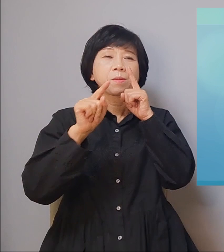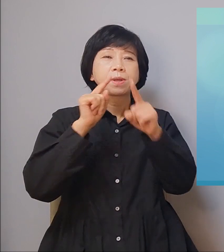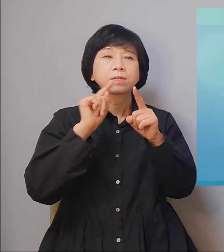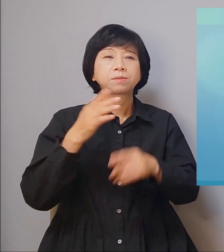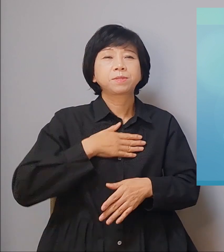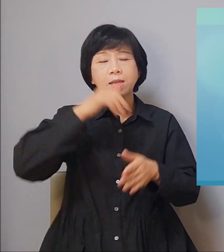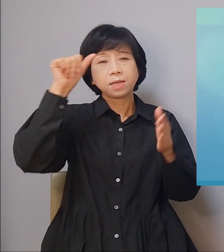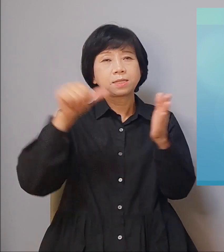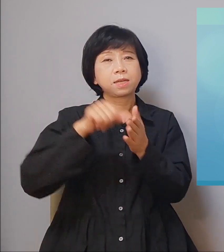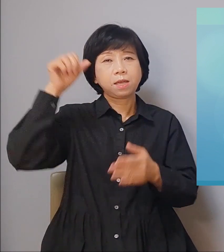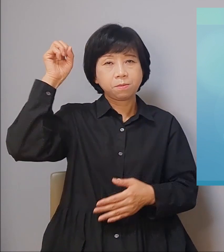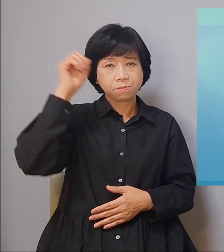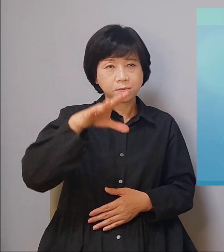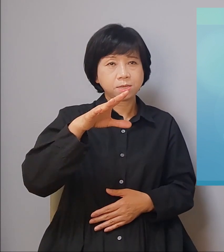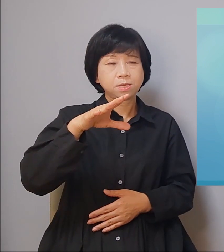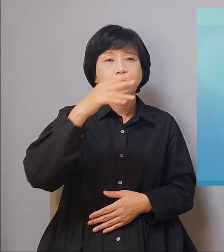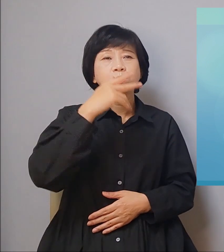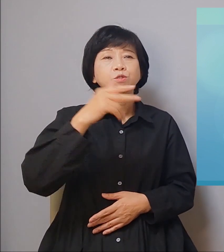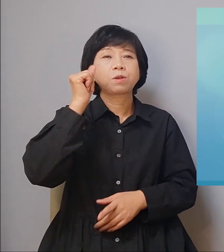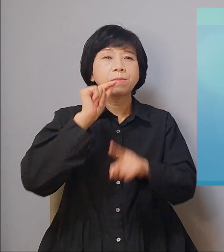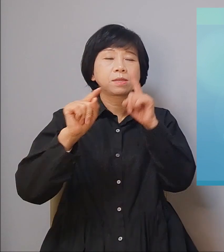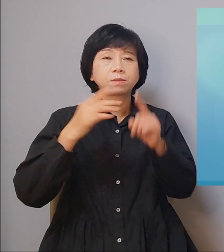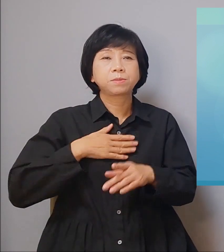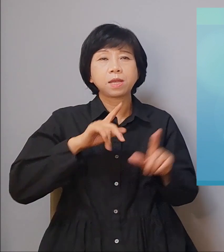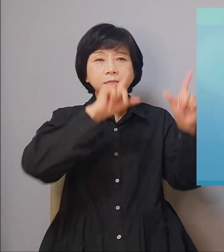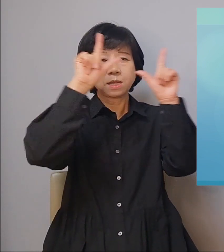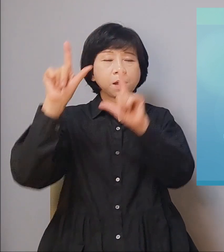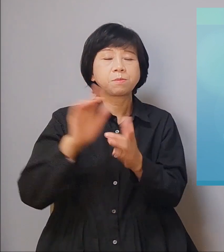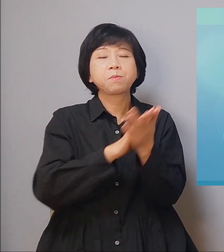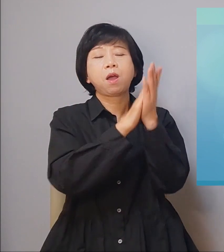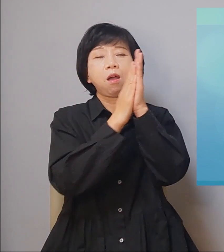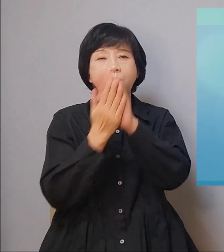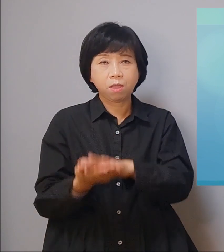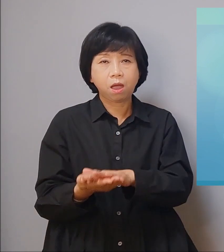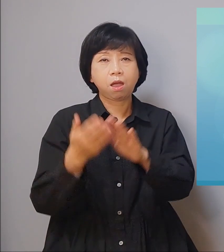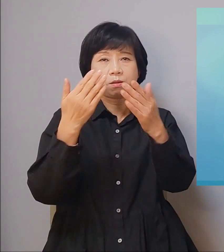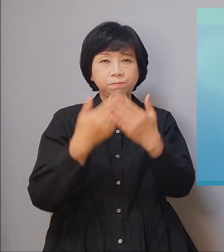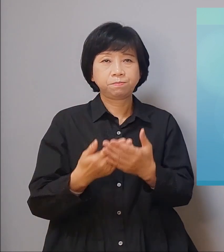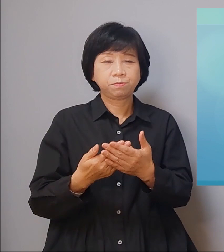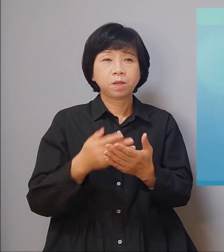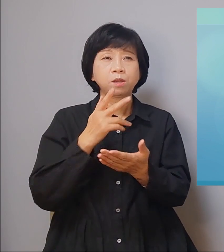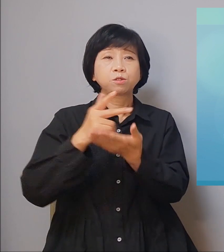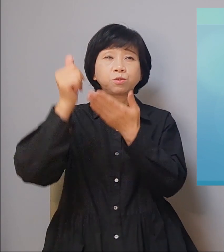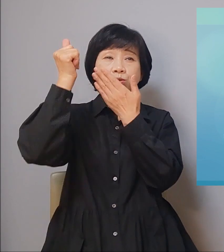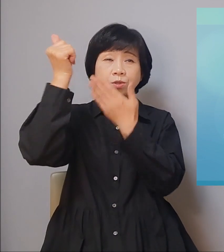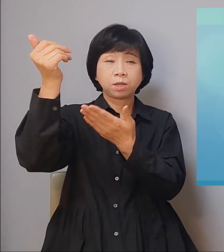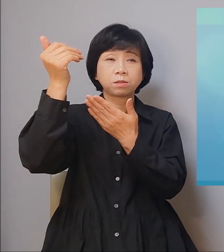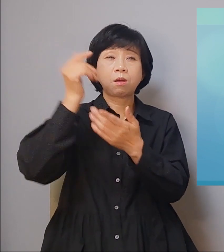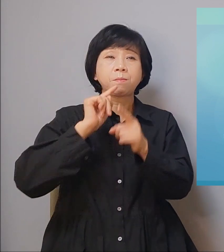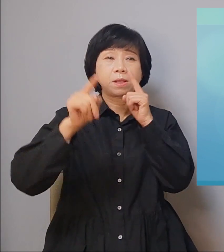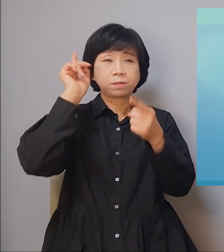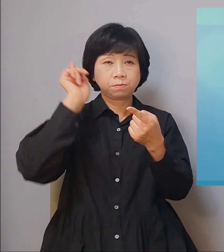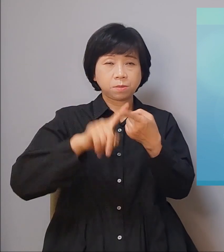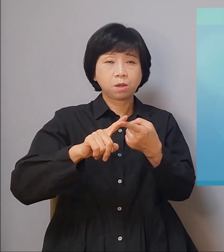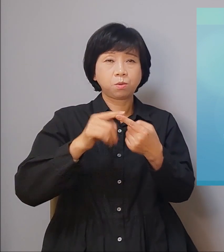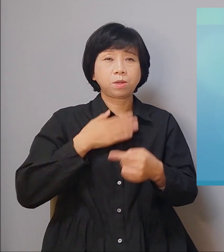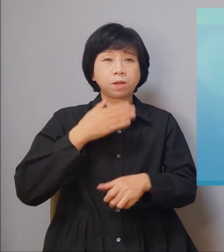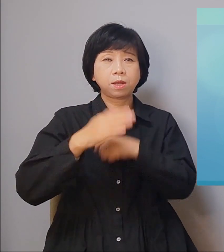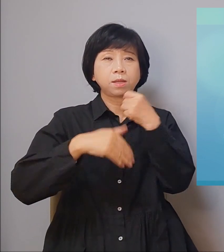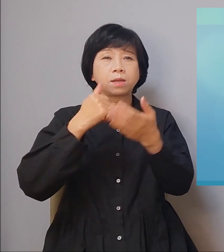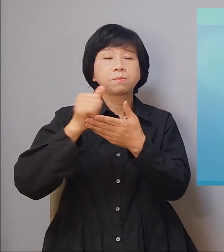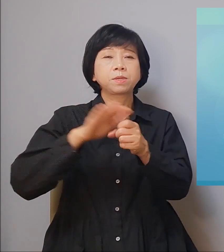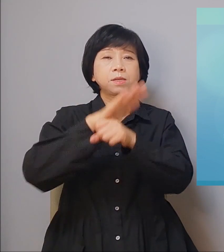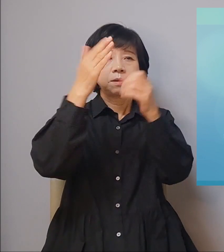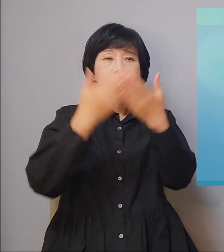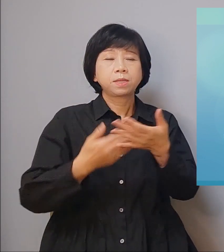말씀은 내 인생의 빛입니다. 주의 말씀은 내 삶을 변화시킵니다. 주께서 말씀하신 대로 나는